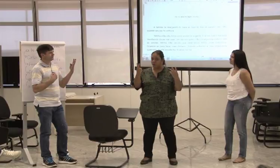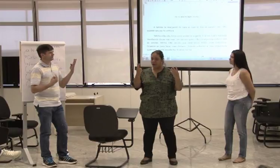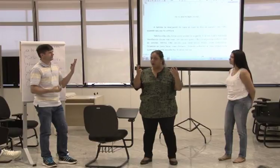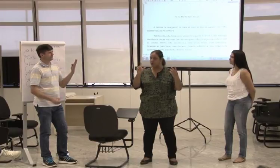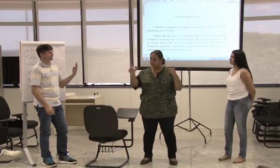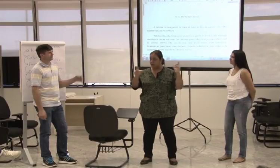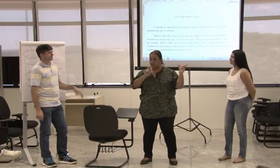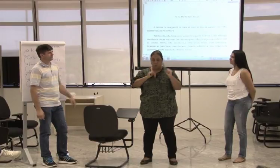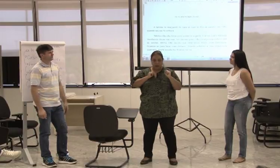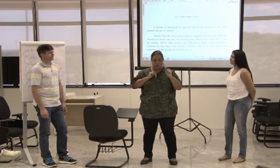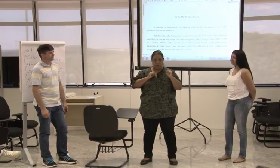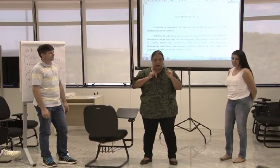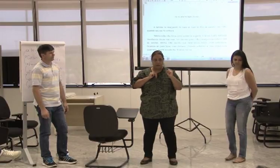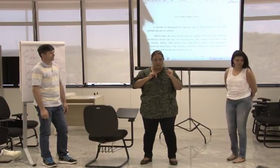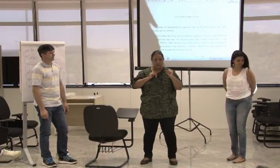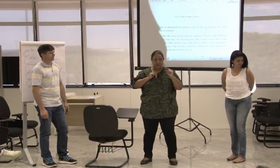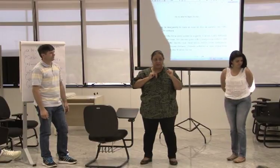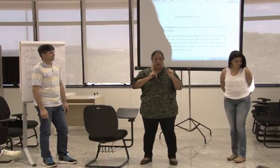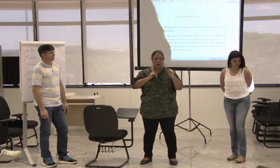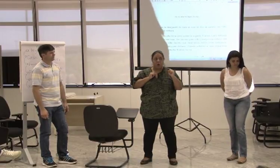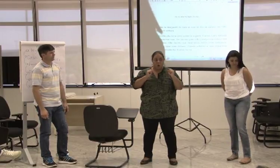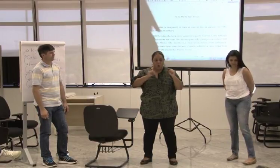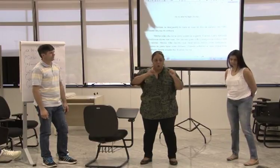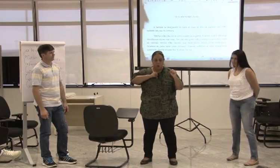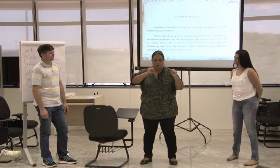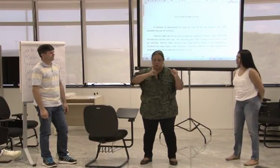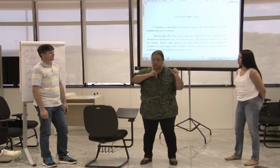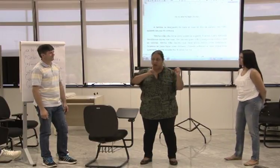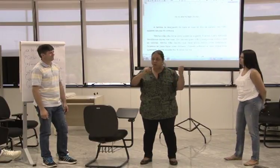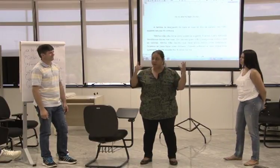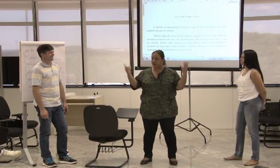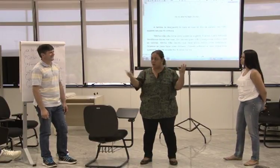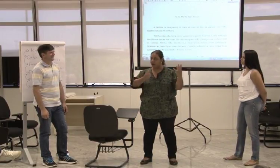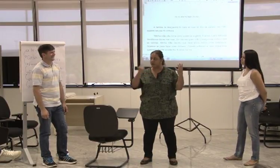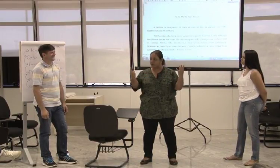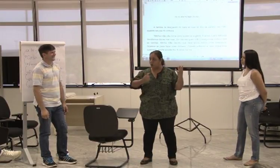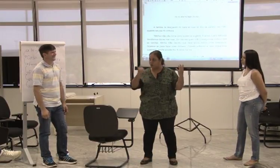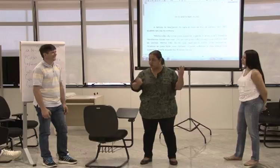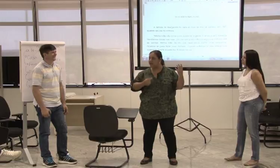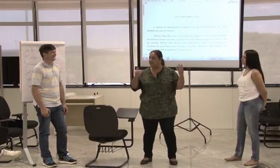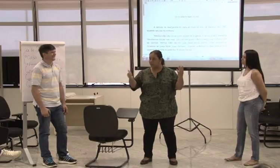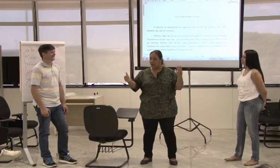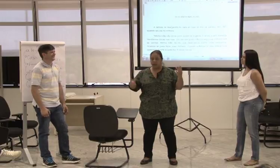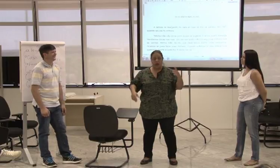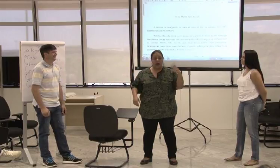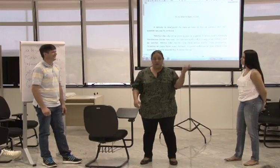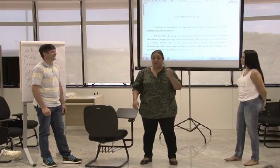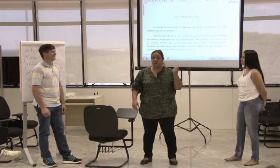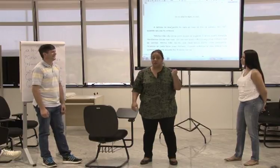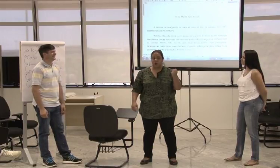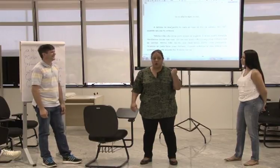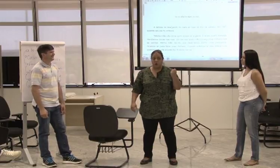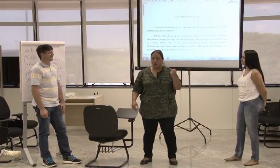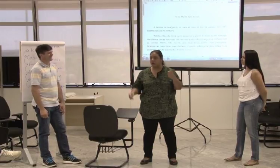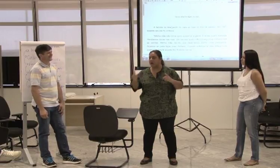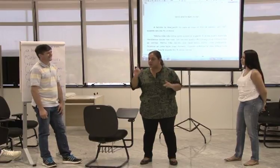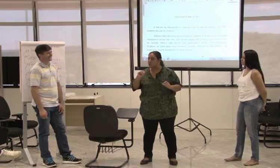duplicou. Você comeu o 4 na frente, você falou, tô salva porque tem 4 de novo. né? Aí você trocou. Isso é muito